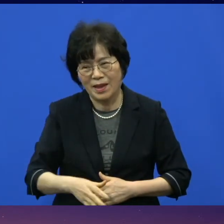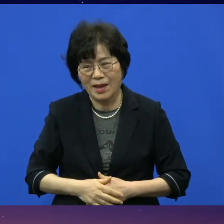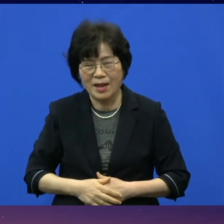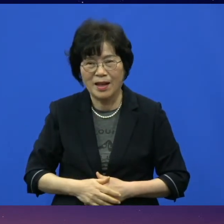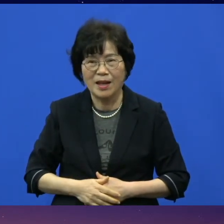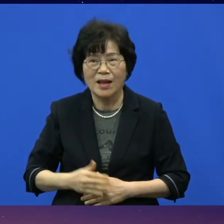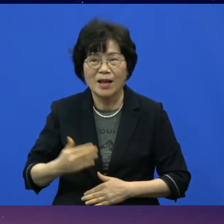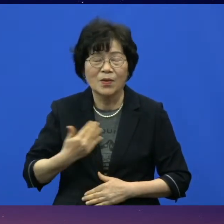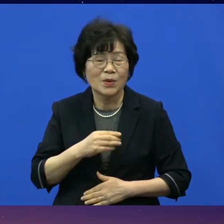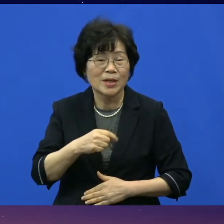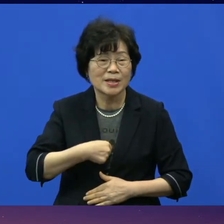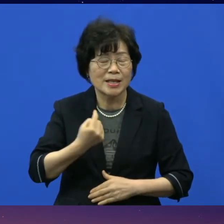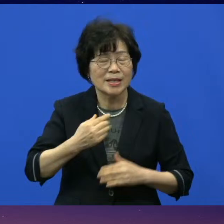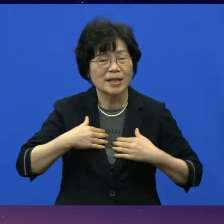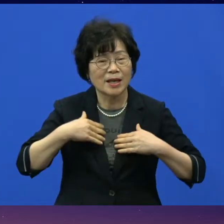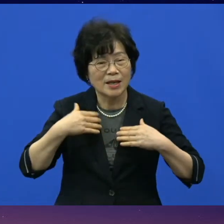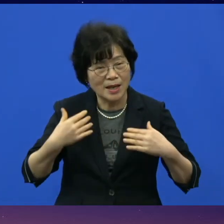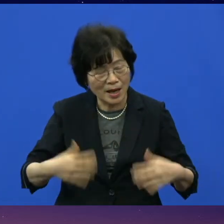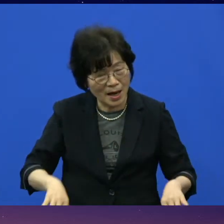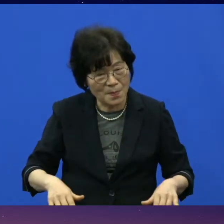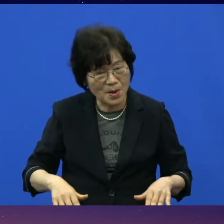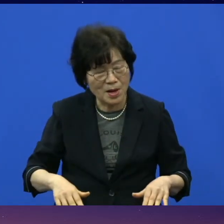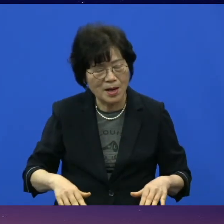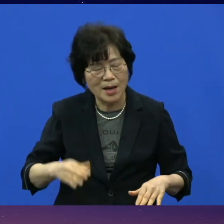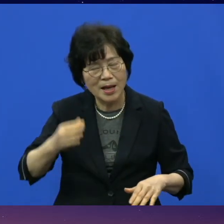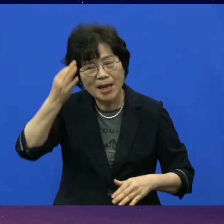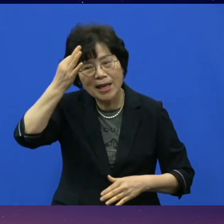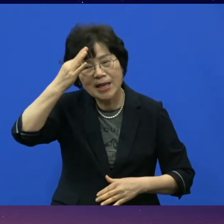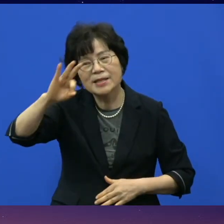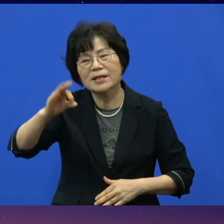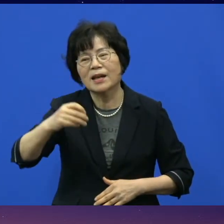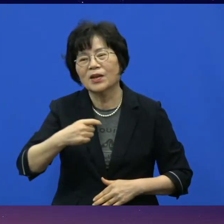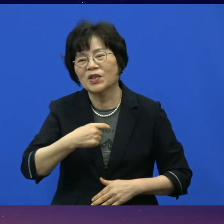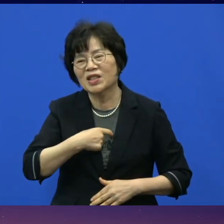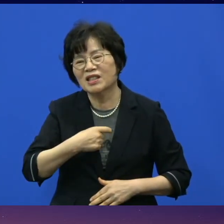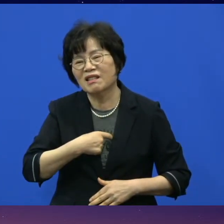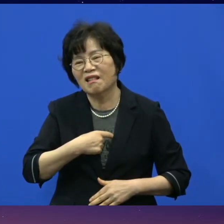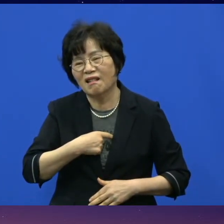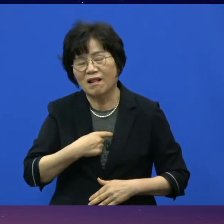우리는 우리 자신의 연약함을 결코 인정하지 않아요.